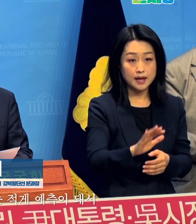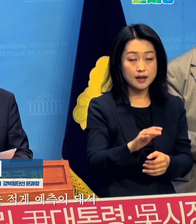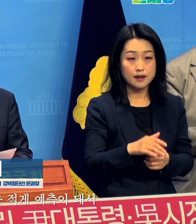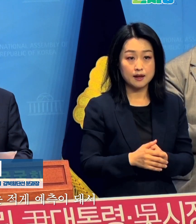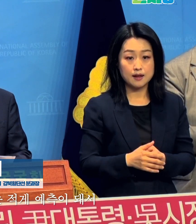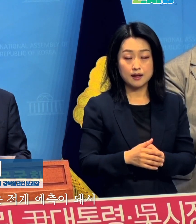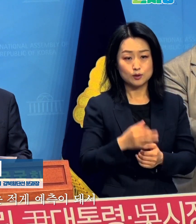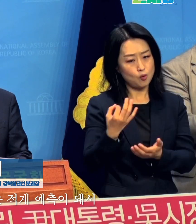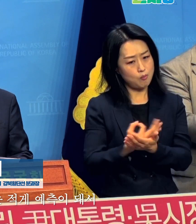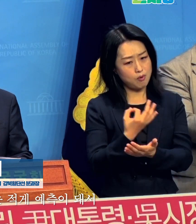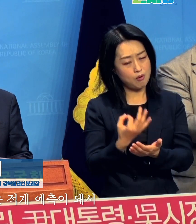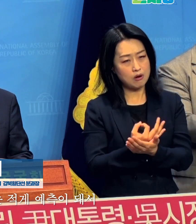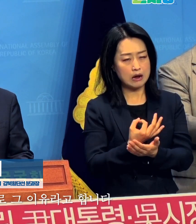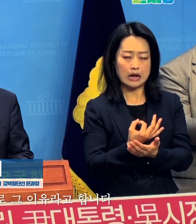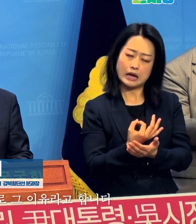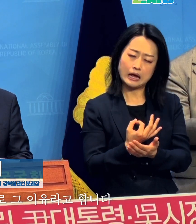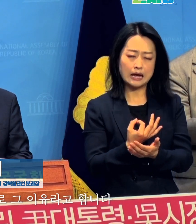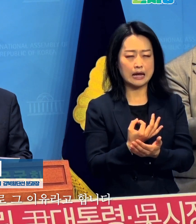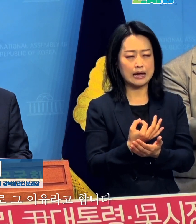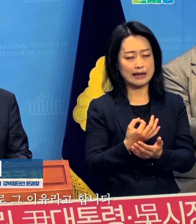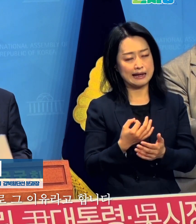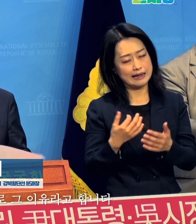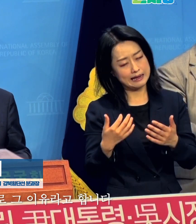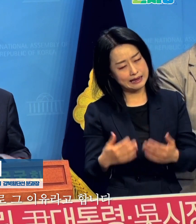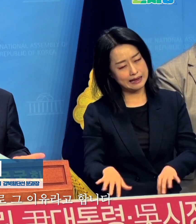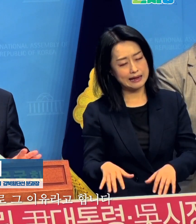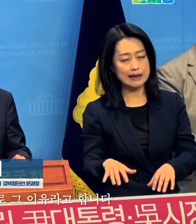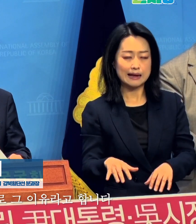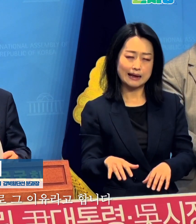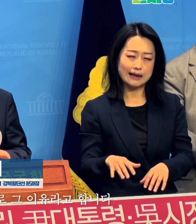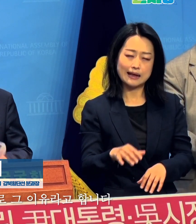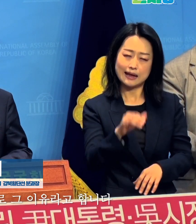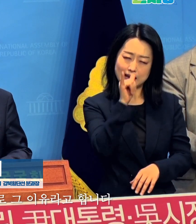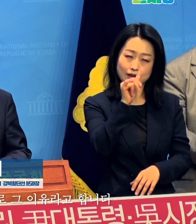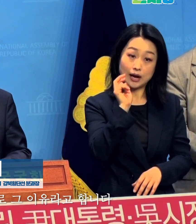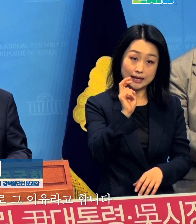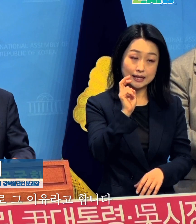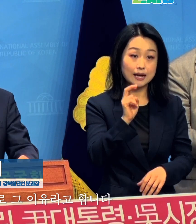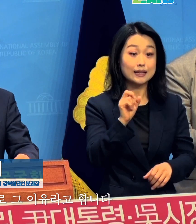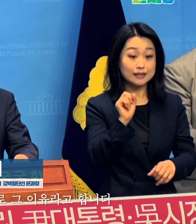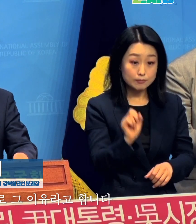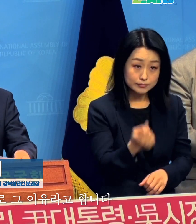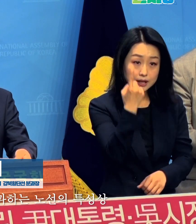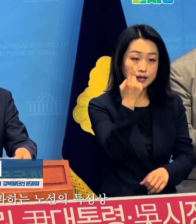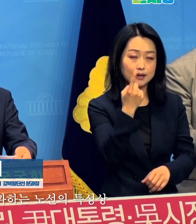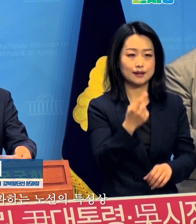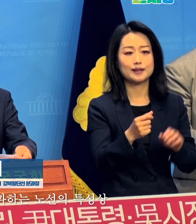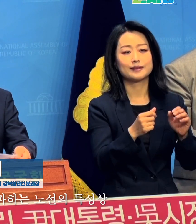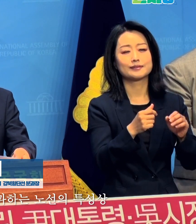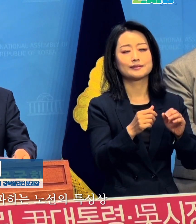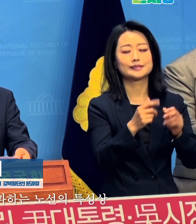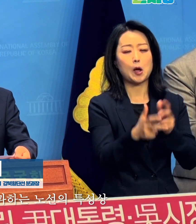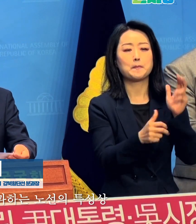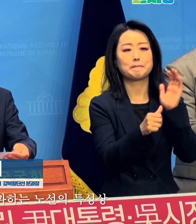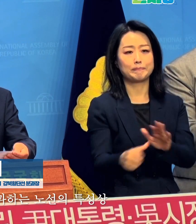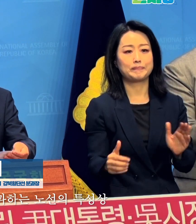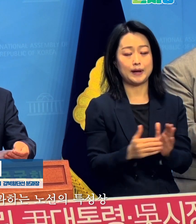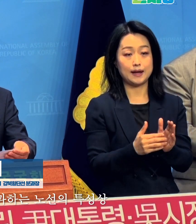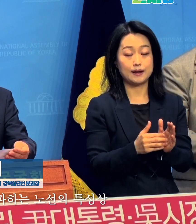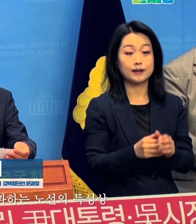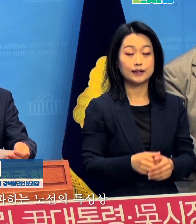있는 수요는 적게 예측이 돼서 경제성이 부족하다는 것이 바로 그 이유라고 합니다.